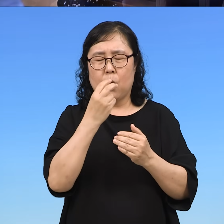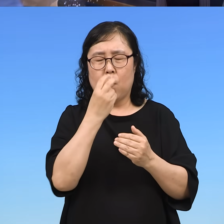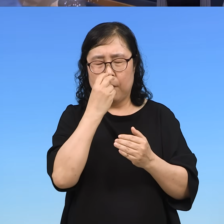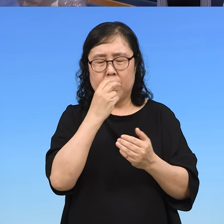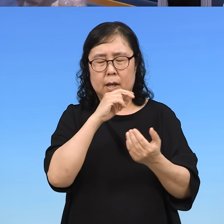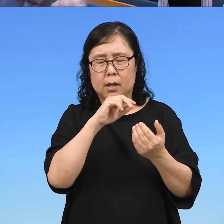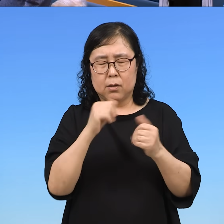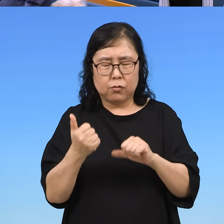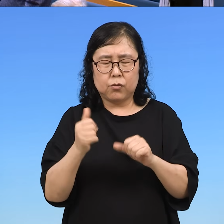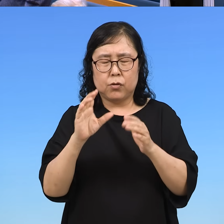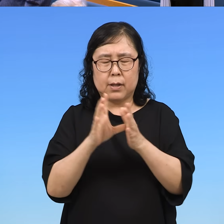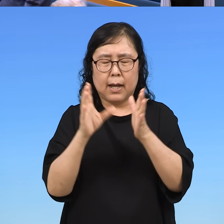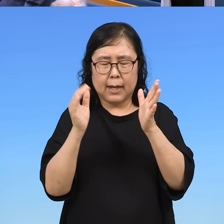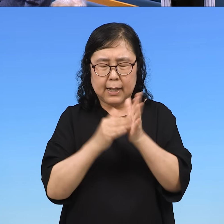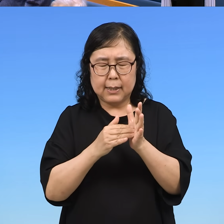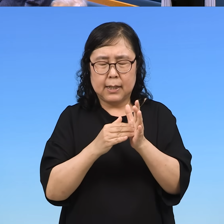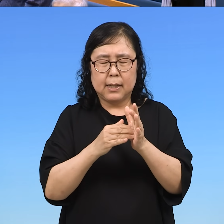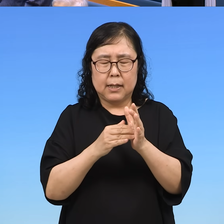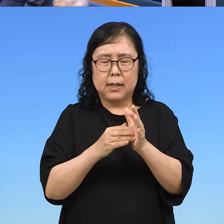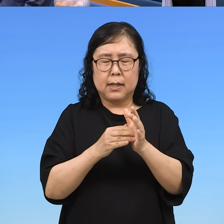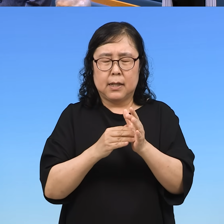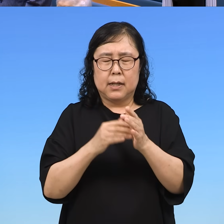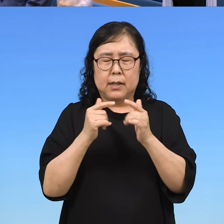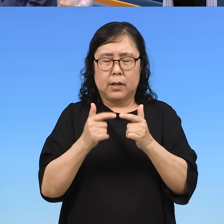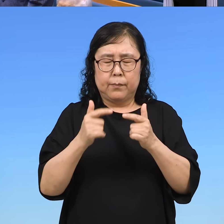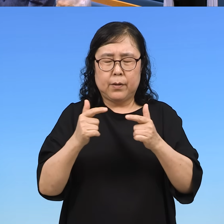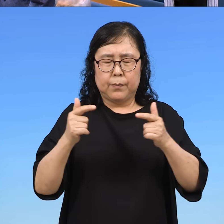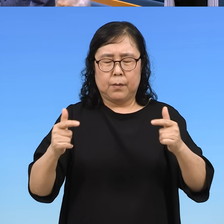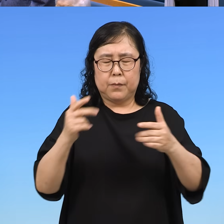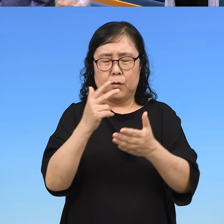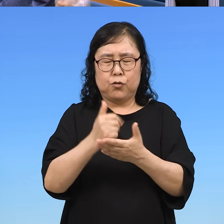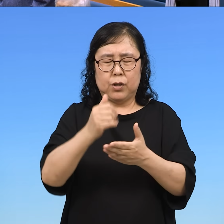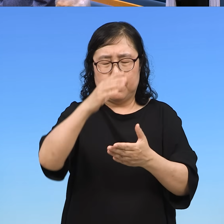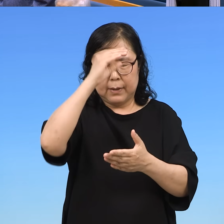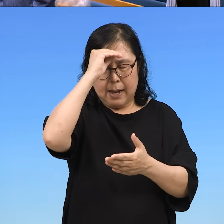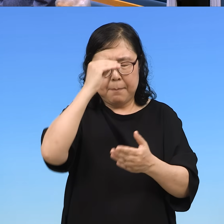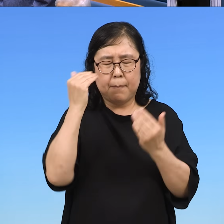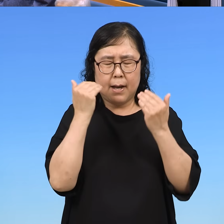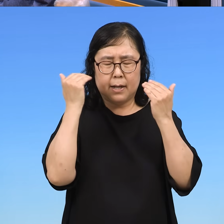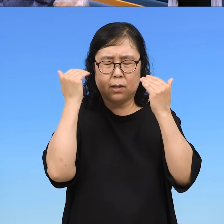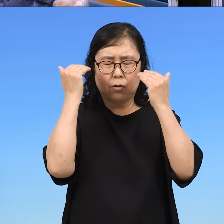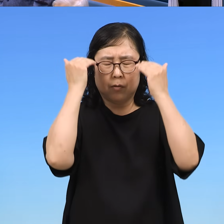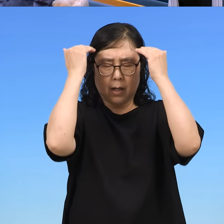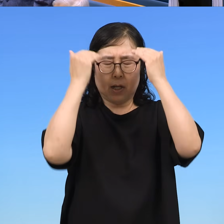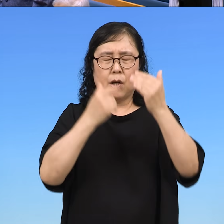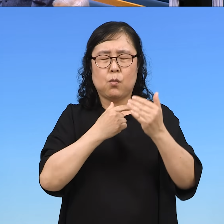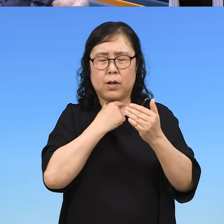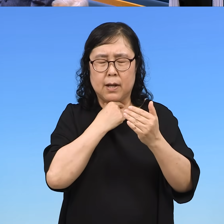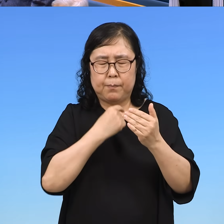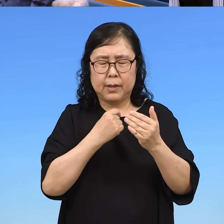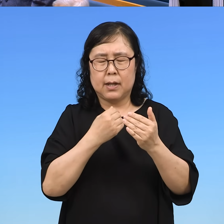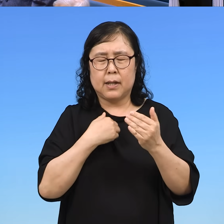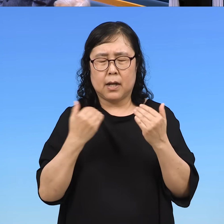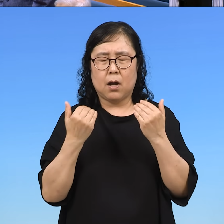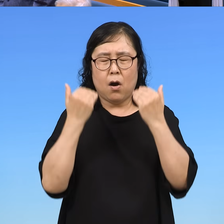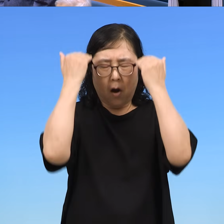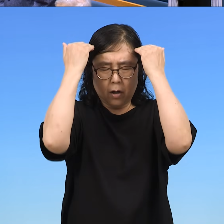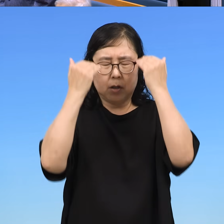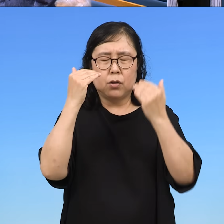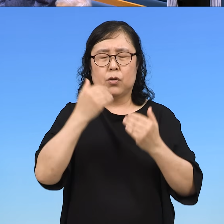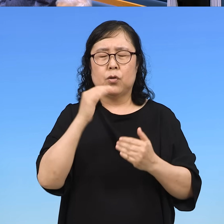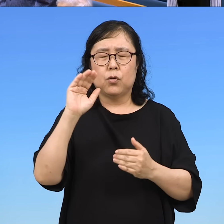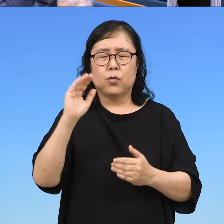호흡이 나는 그날까지 점점 주님 닮아 성숙해지기를 원합니다. 그래야 어른이 될 수 있습니다.